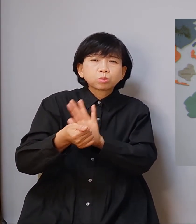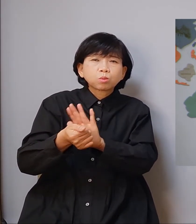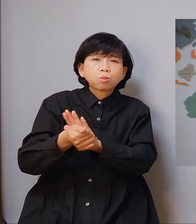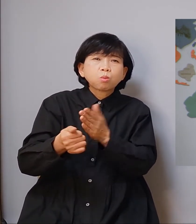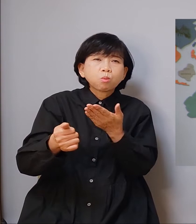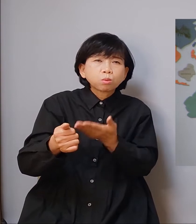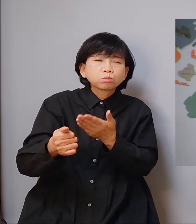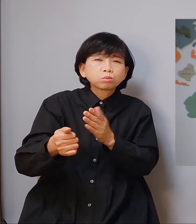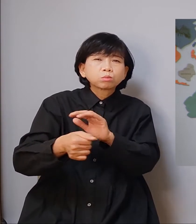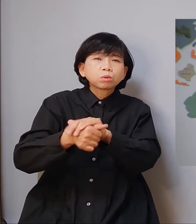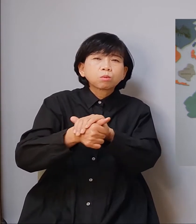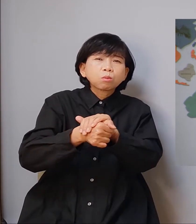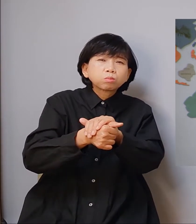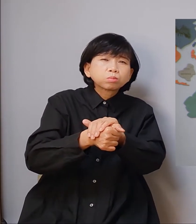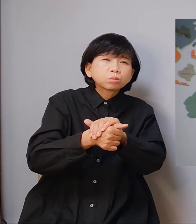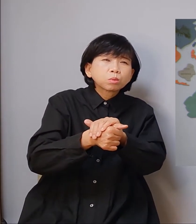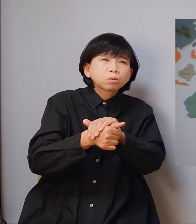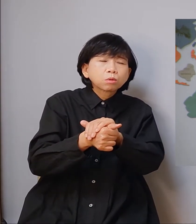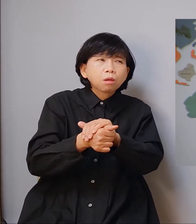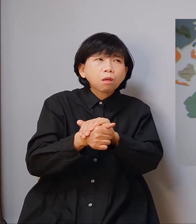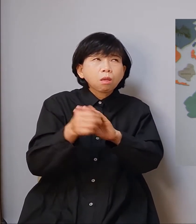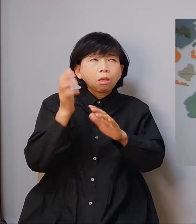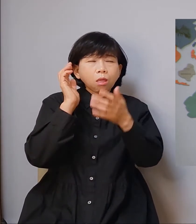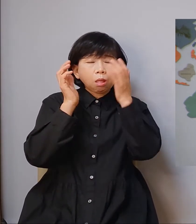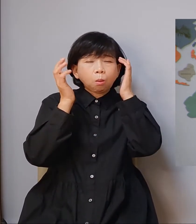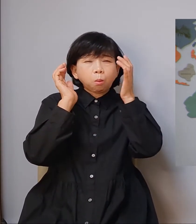있는 최선의 방법이